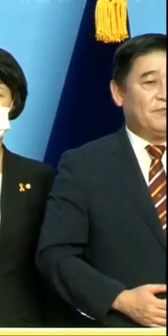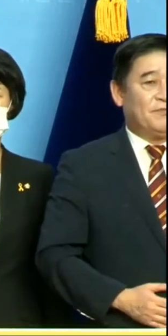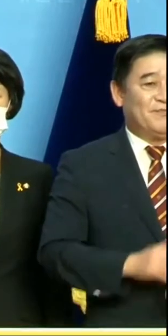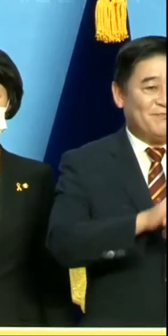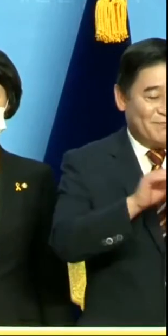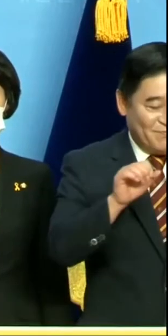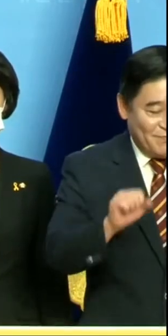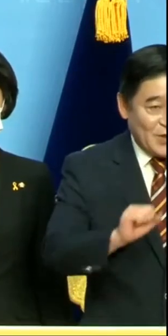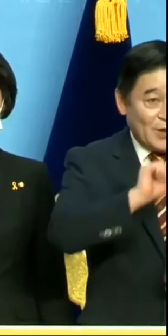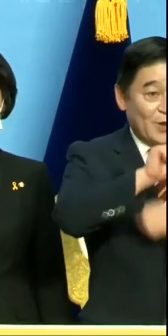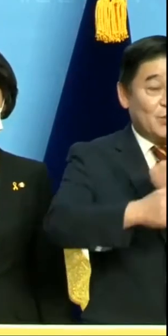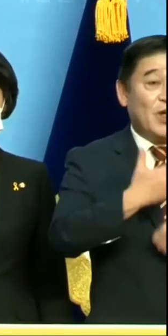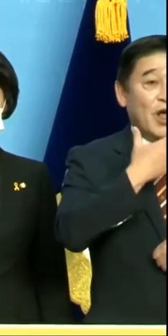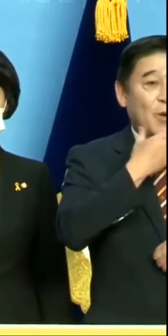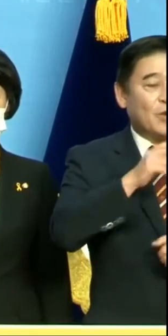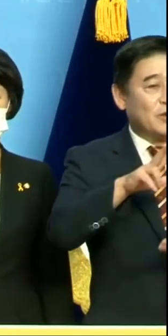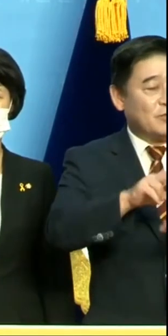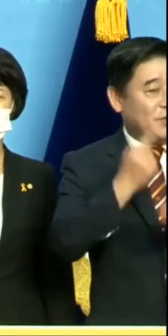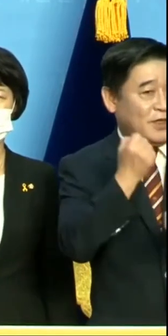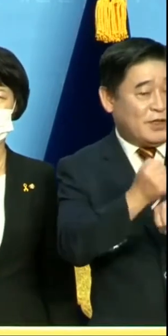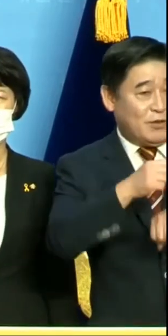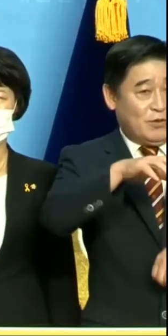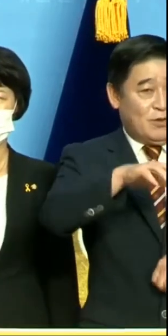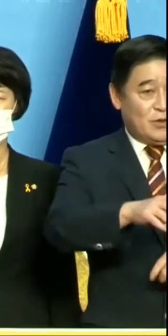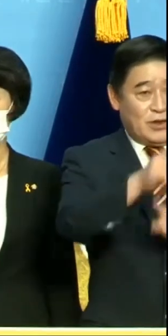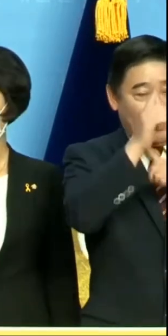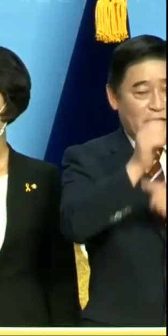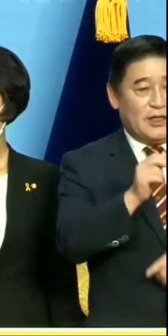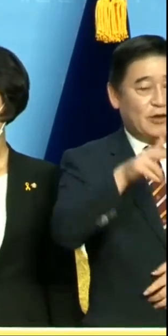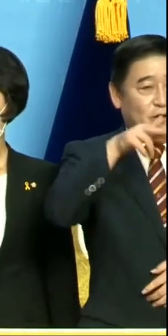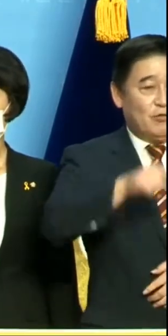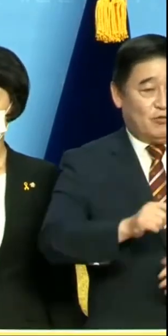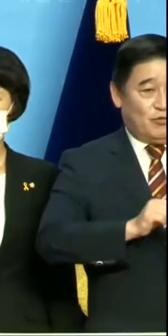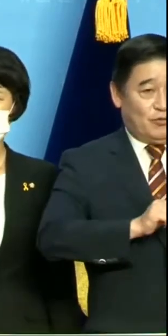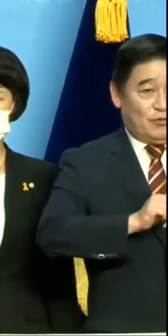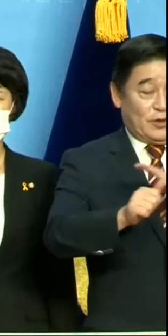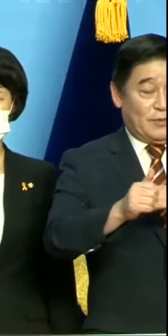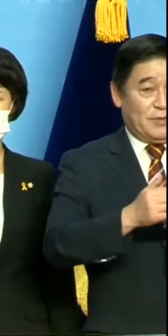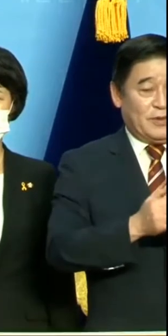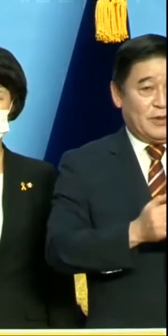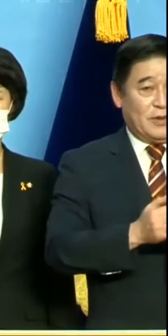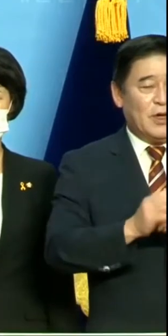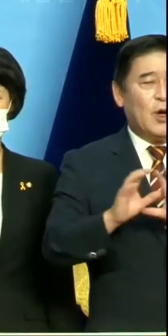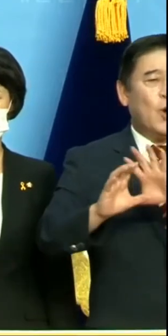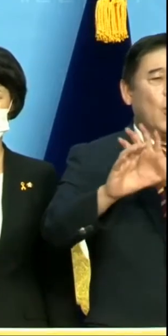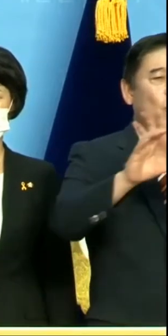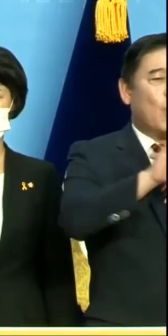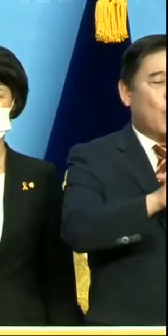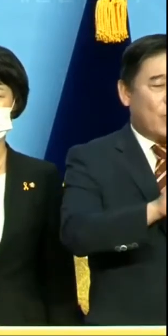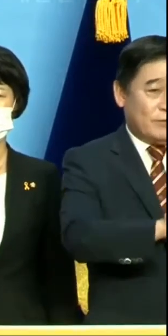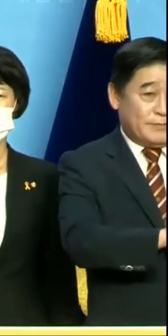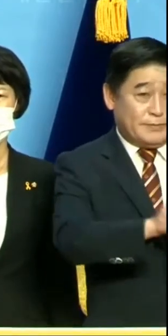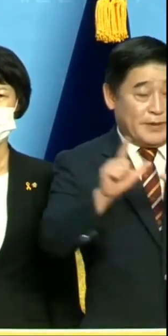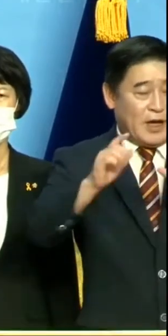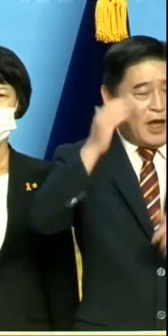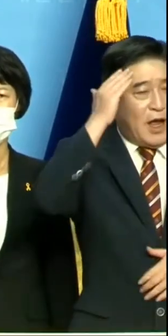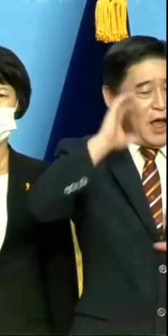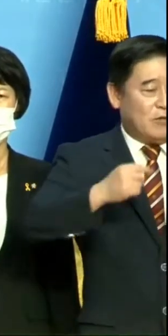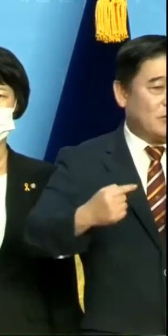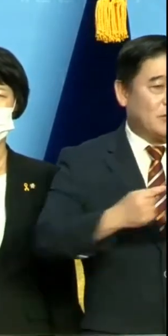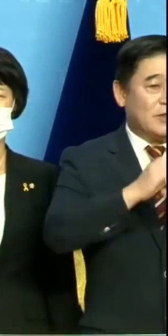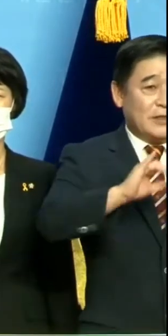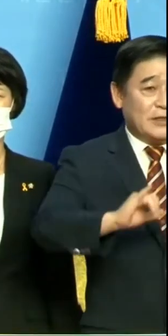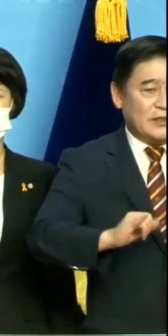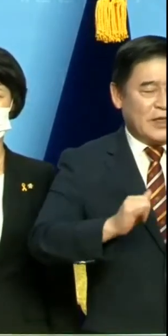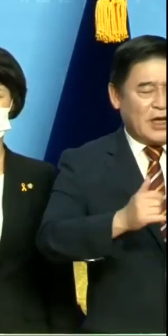안녕하세요 동물 복지 문제 원고 서 웨어 이영주 대표입니다 코로나 식구의 대 유행으로 우리나라를 비롯해 전